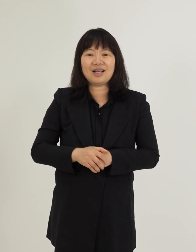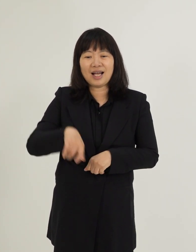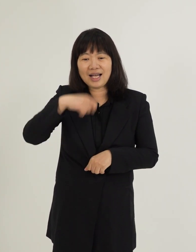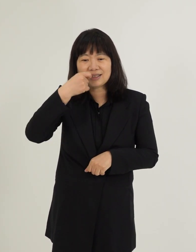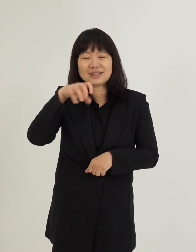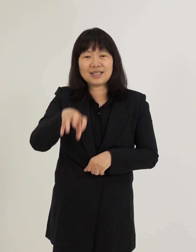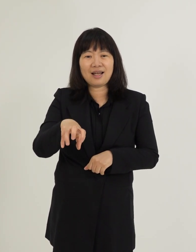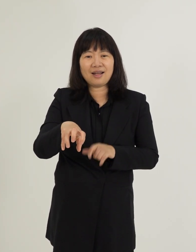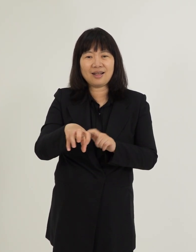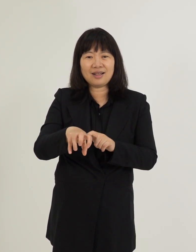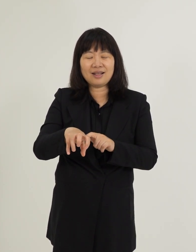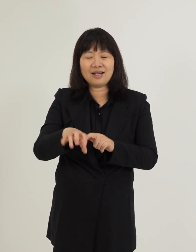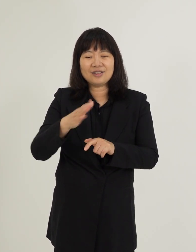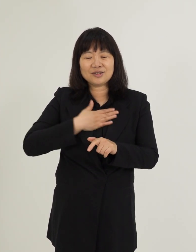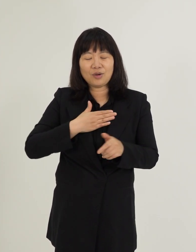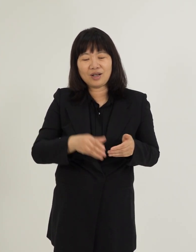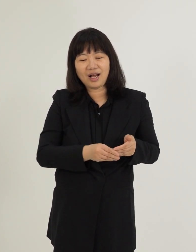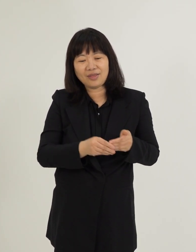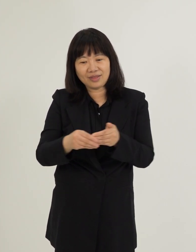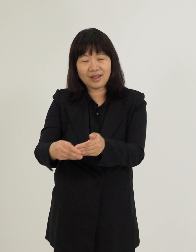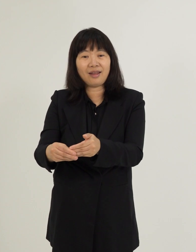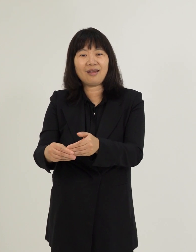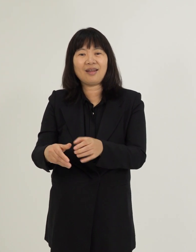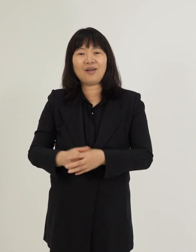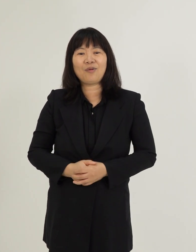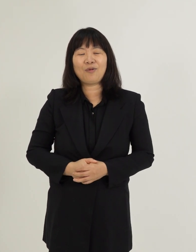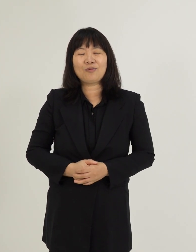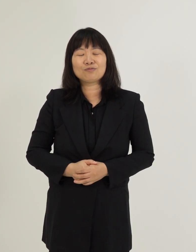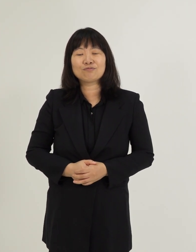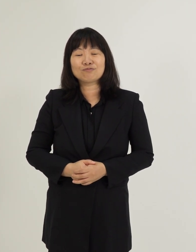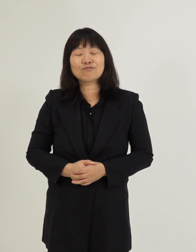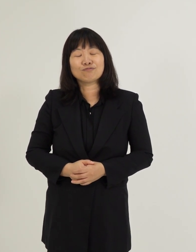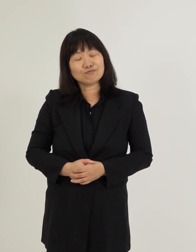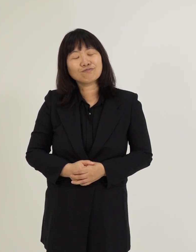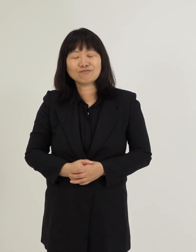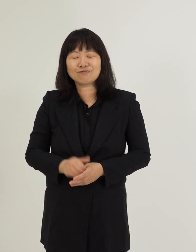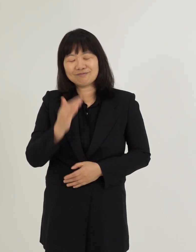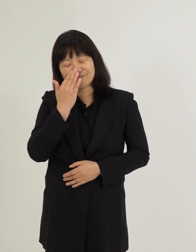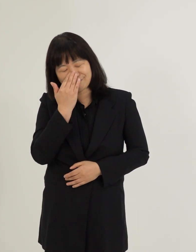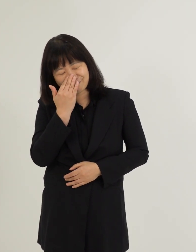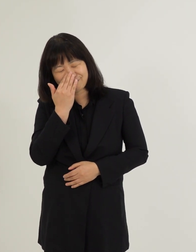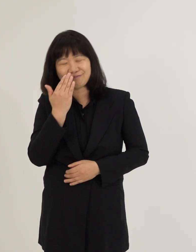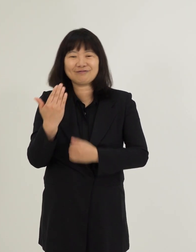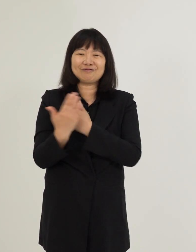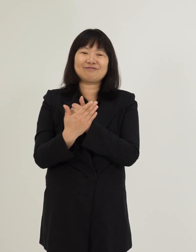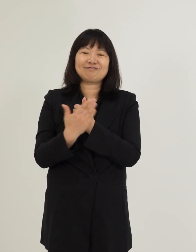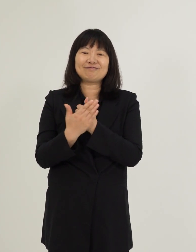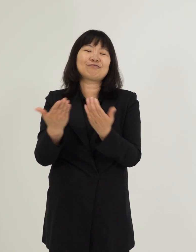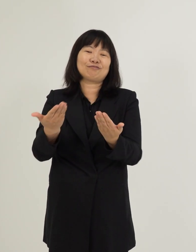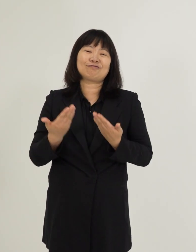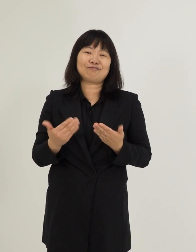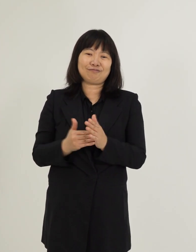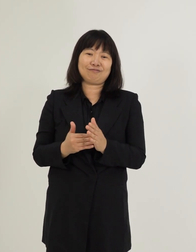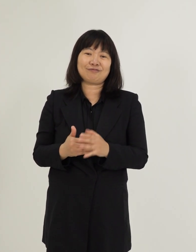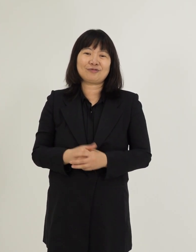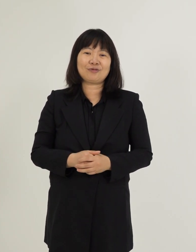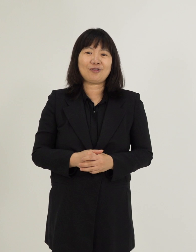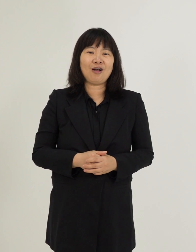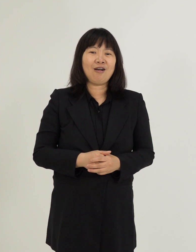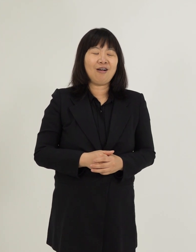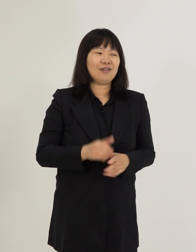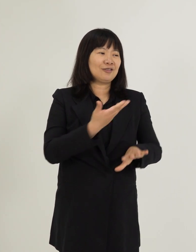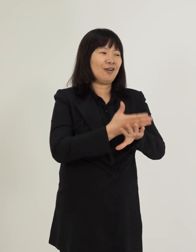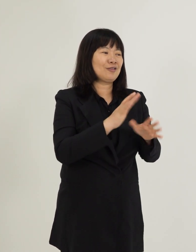식당에 저희를 안내해서 그저 아주 평범하고 소박한 대접을 해요. 외국에서 온